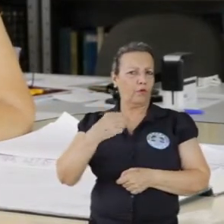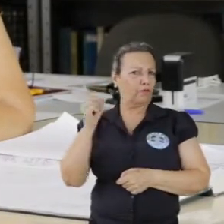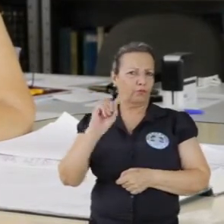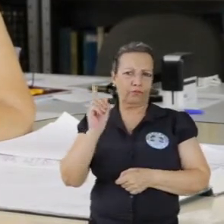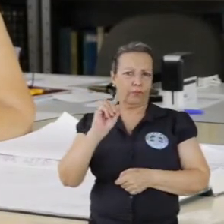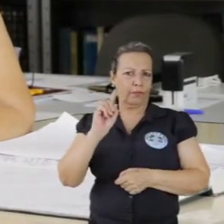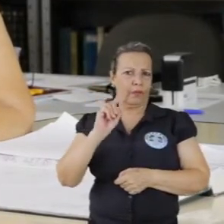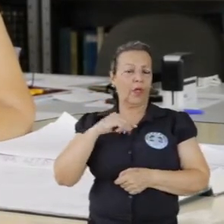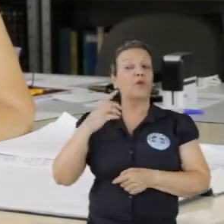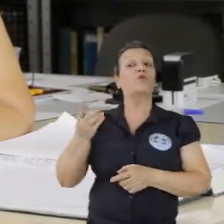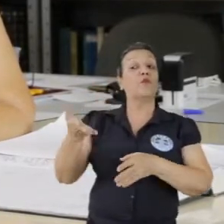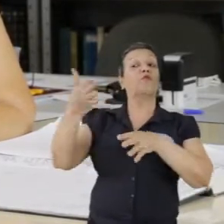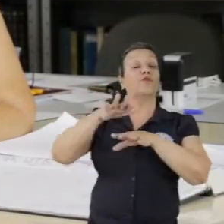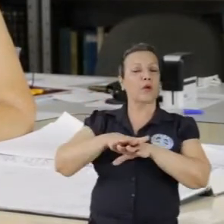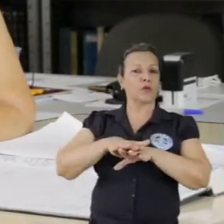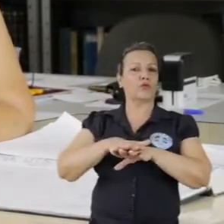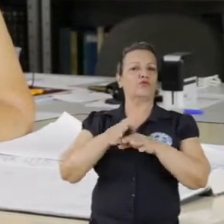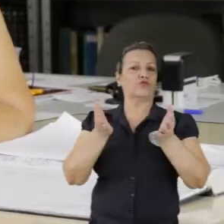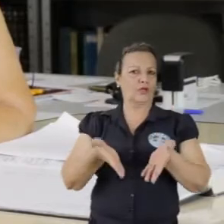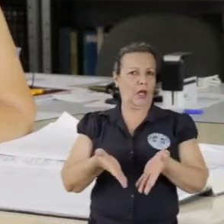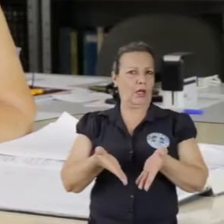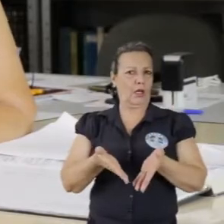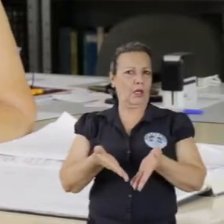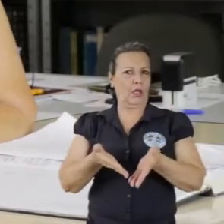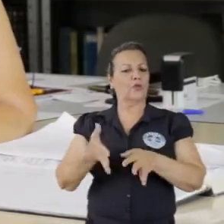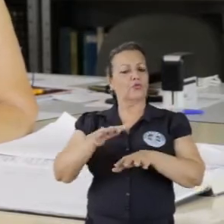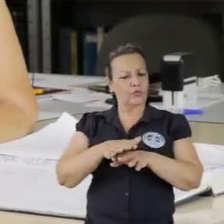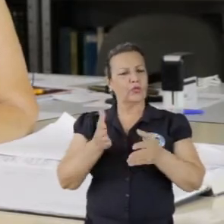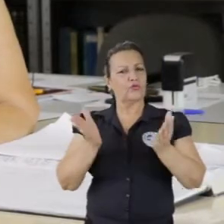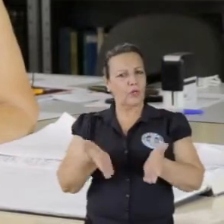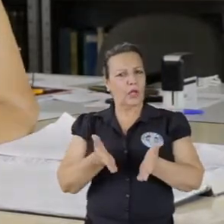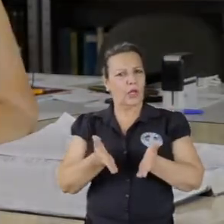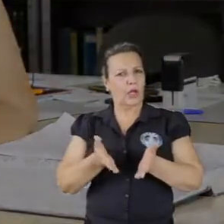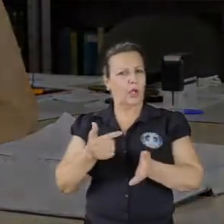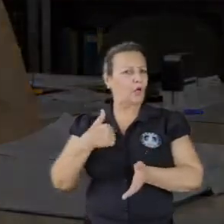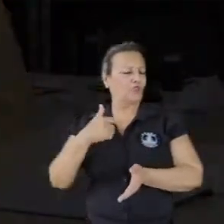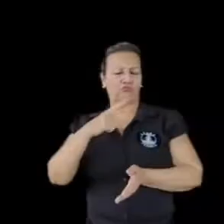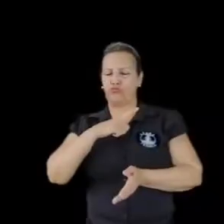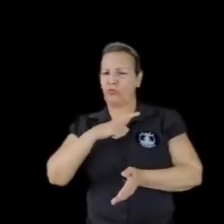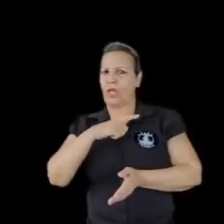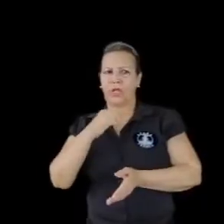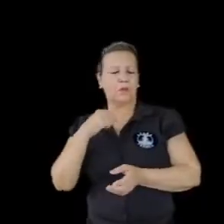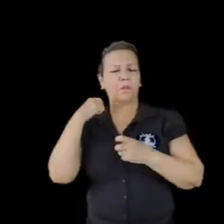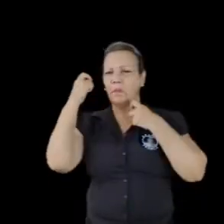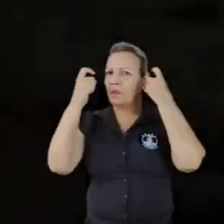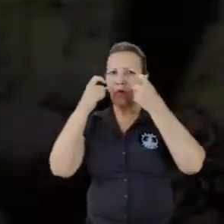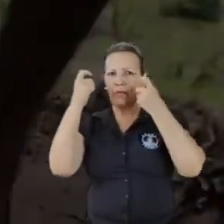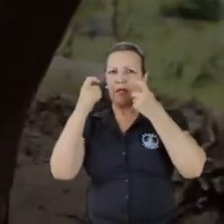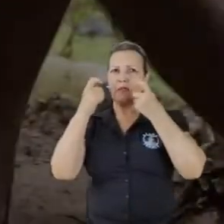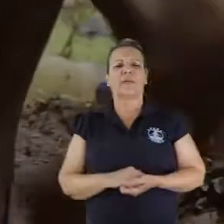é incluso, ele foi incluído. Eu não tenho mais essas preocupações.